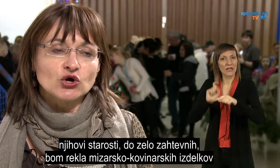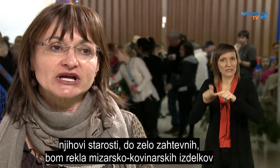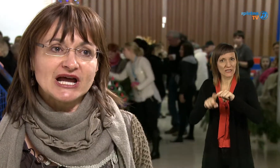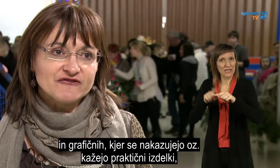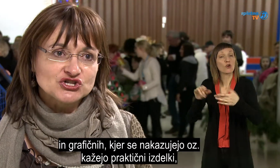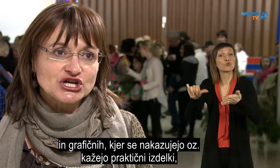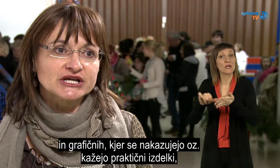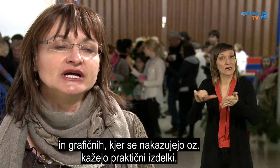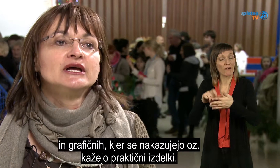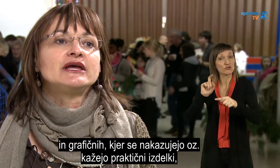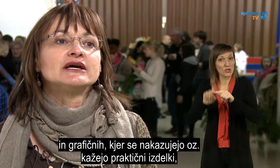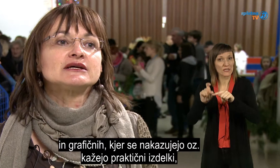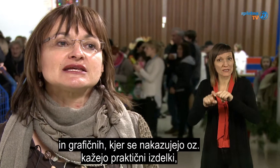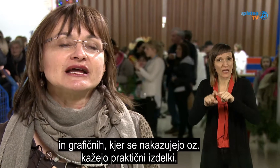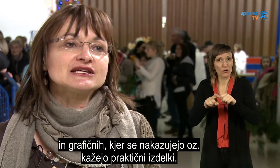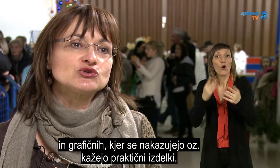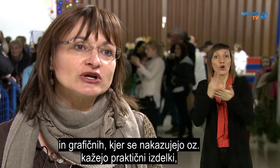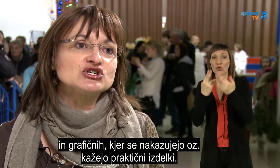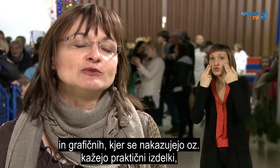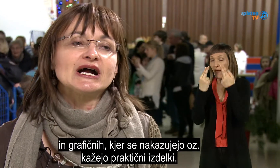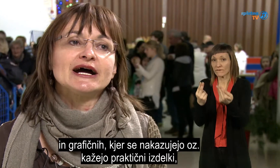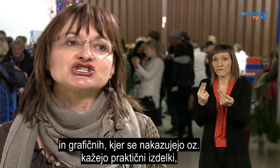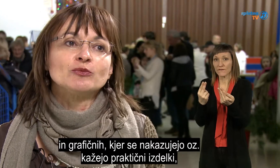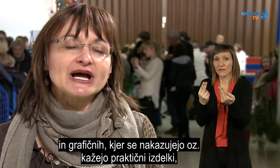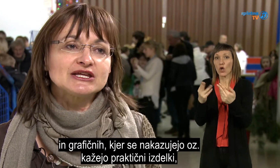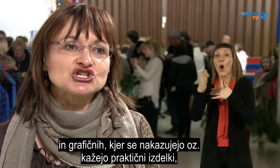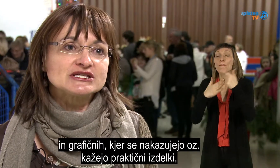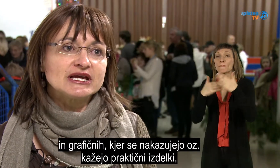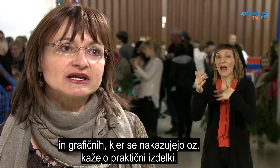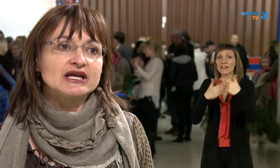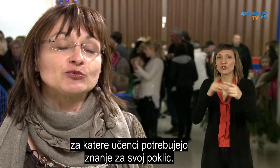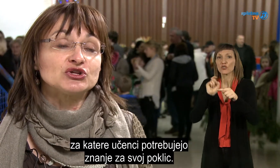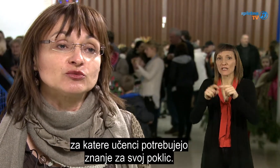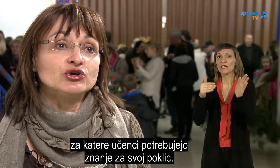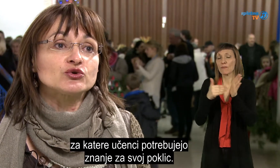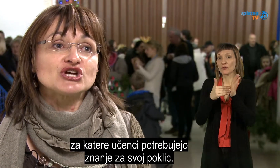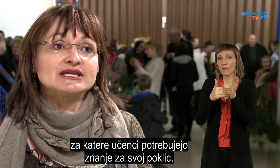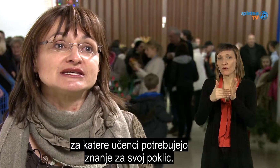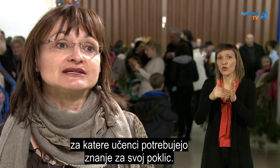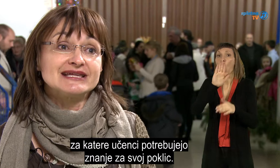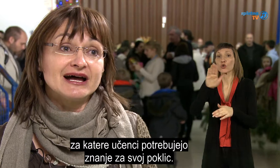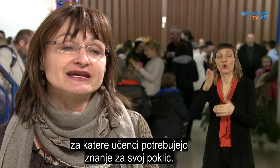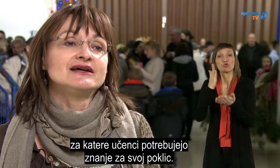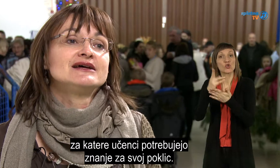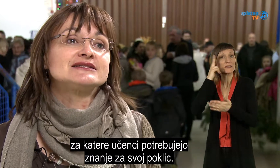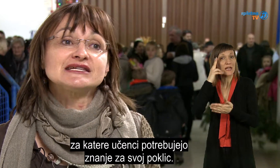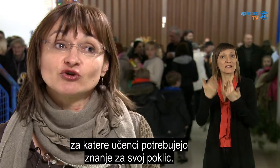in grafičnih, kjer se nakazuje oziroma kažejo praktični izdelki, ki jih potrebujejo učenci znanje za svoj